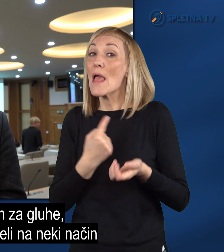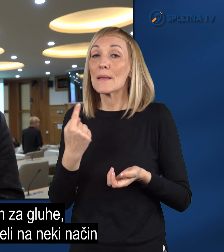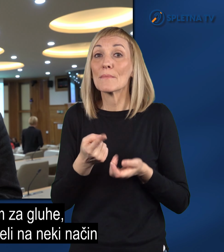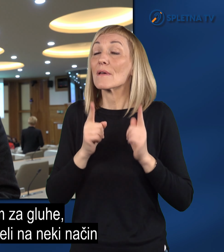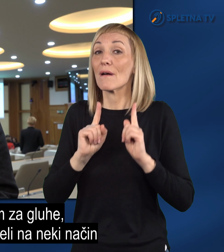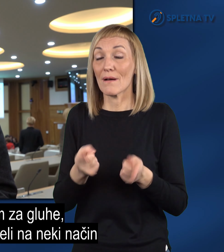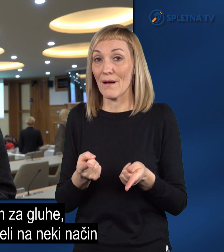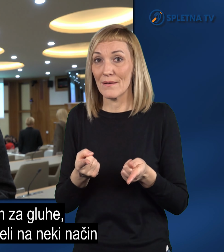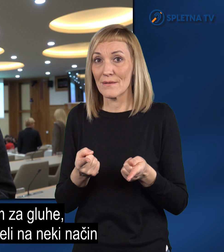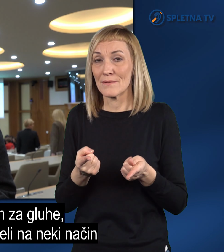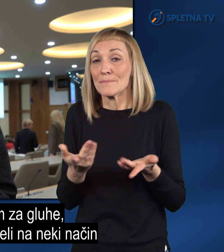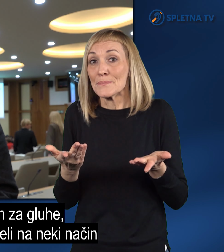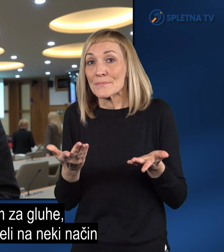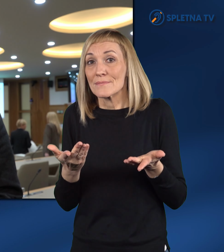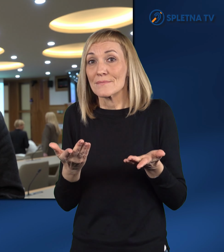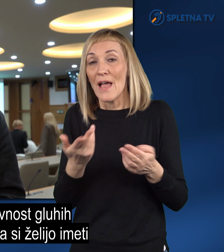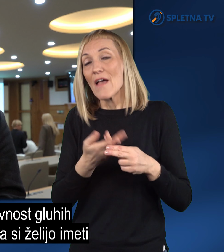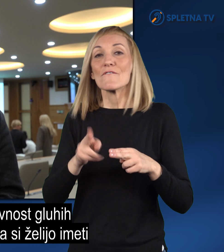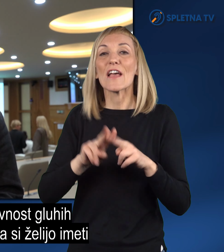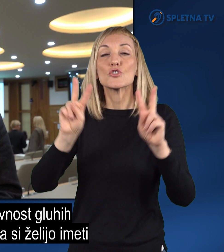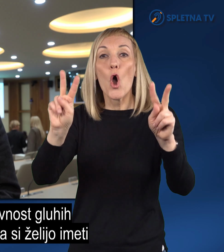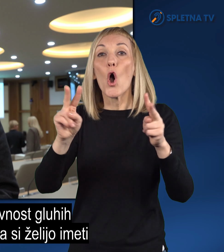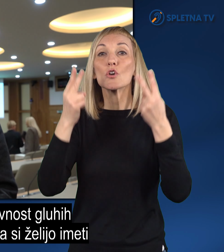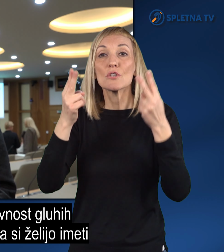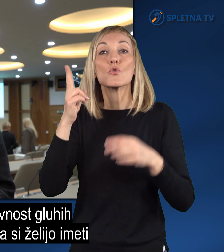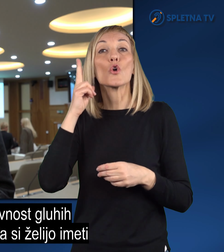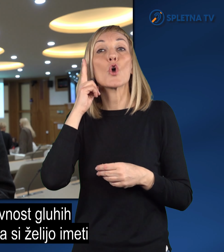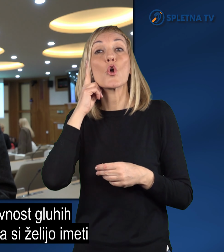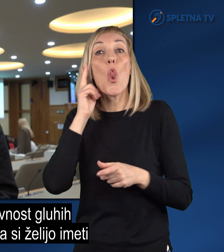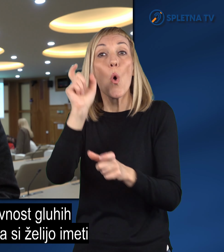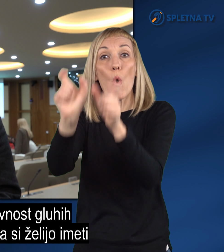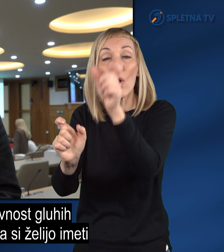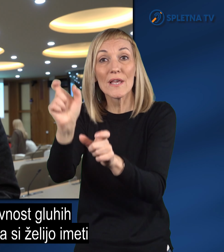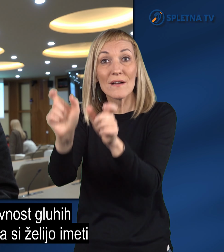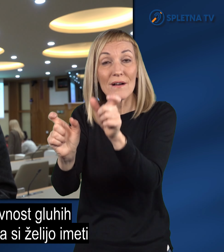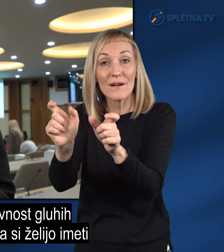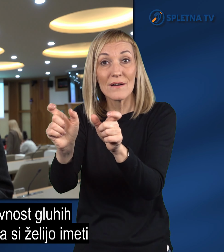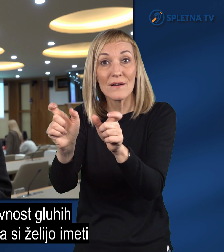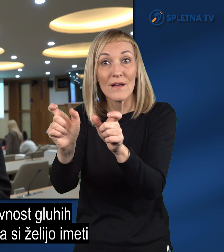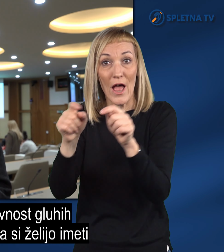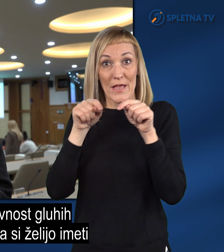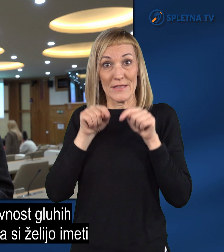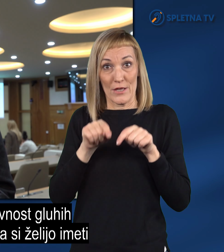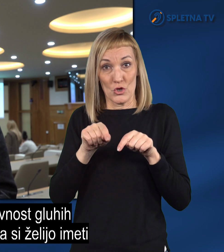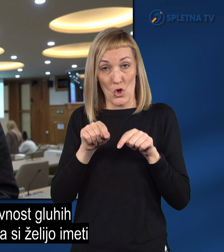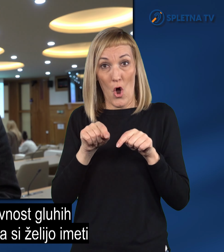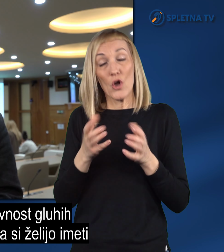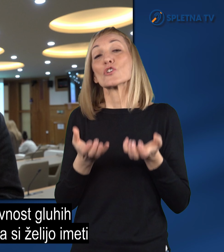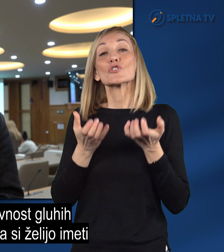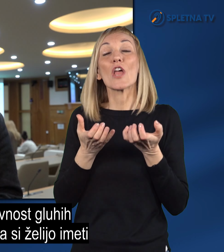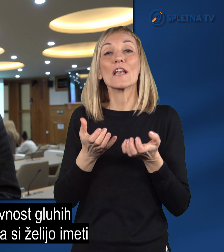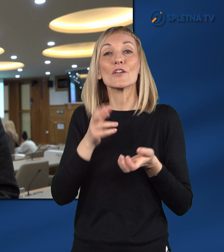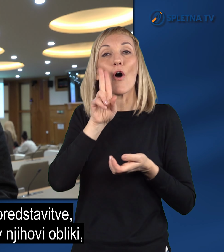želeli na nek način večjo odzivnost gluhih do tega, da si